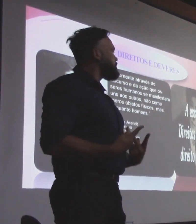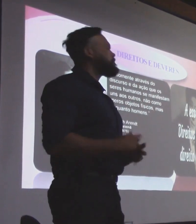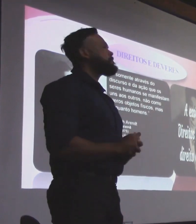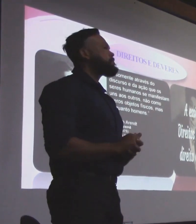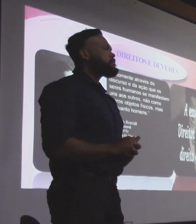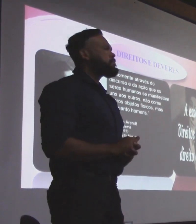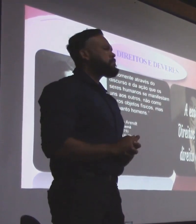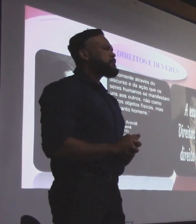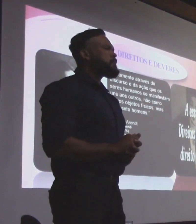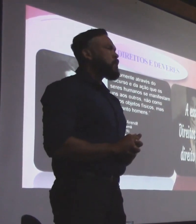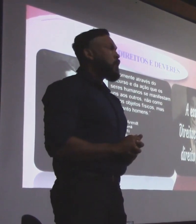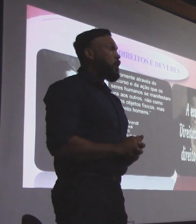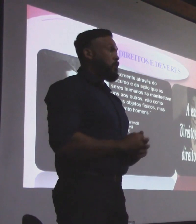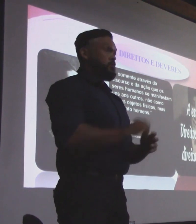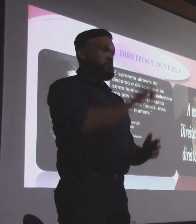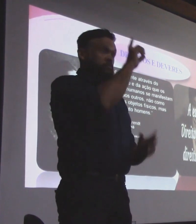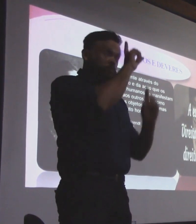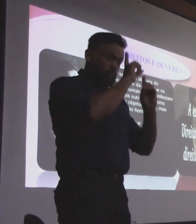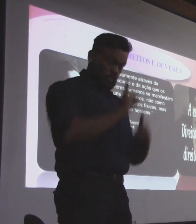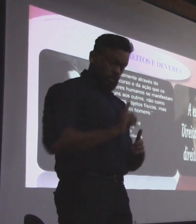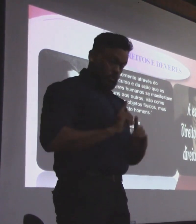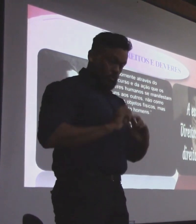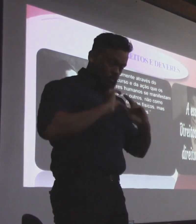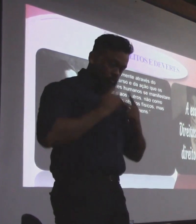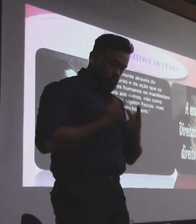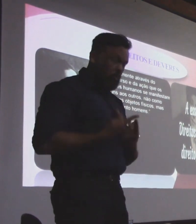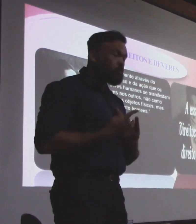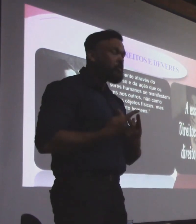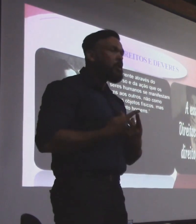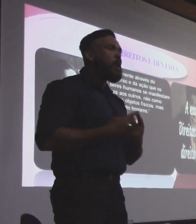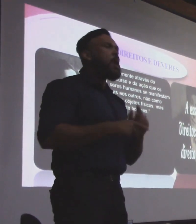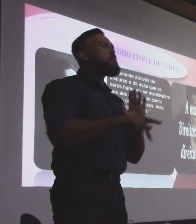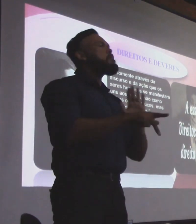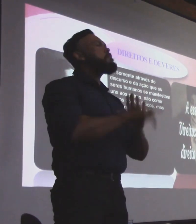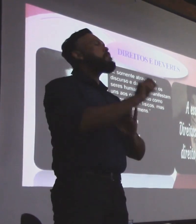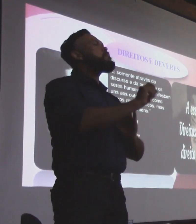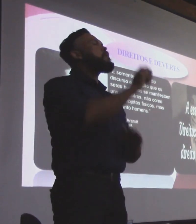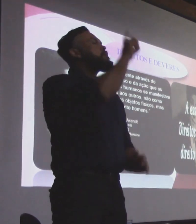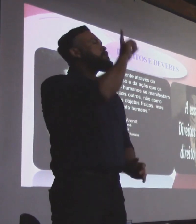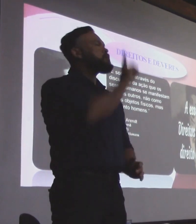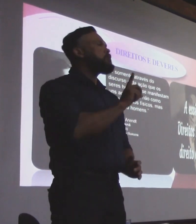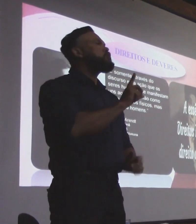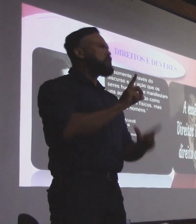dos direitos humanos é o direito a ter direitos.